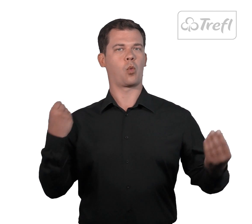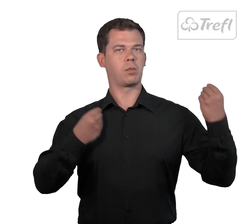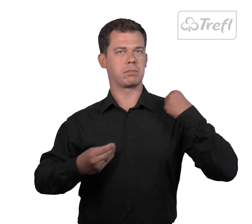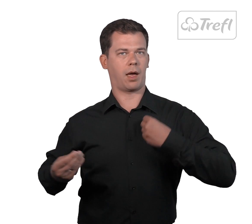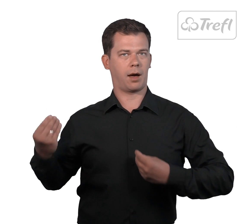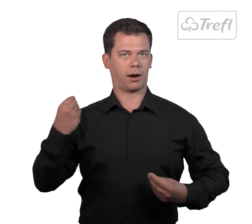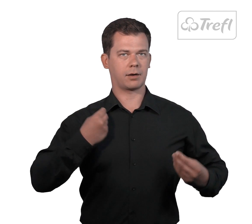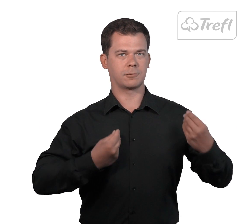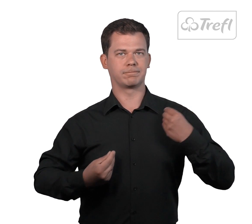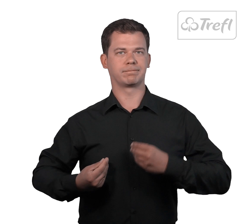Ubierać się.